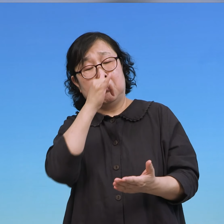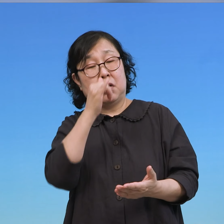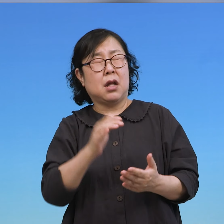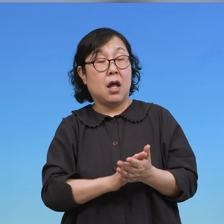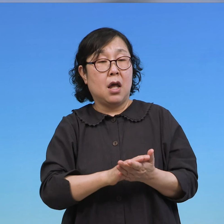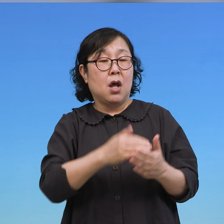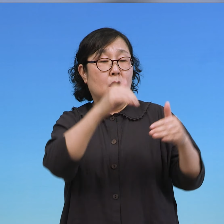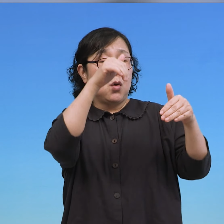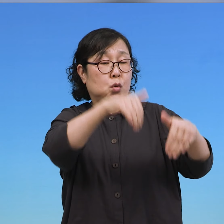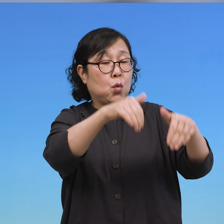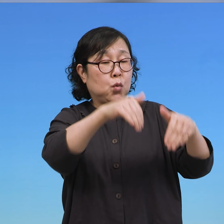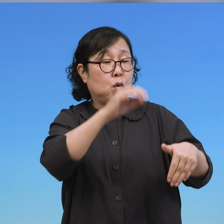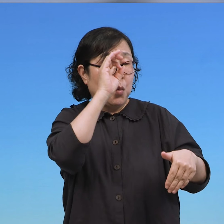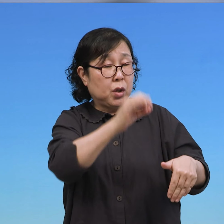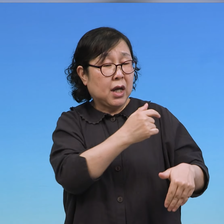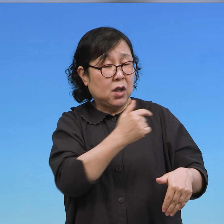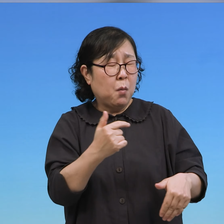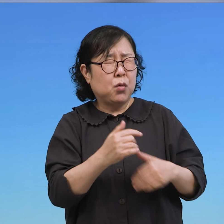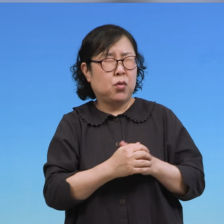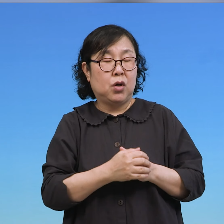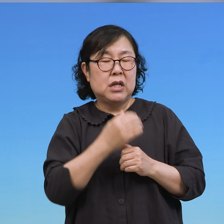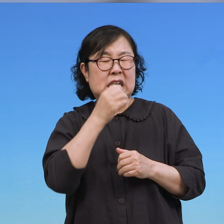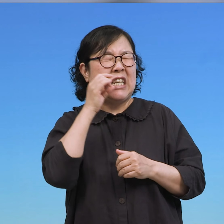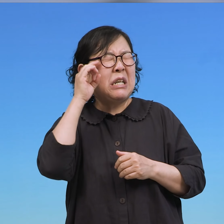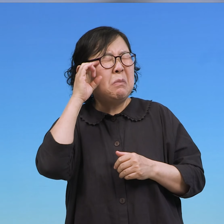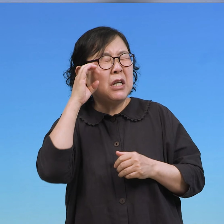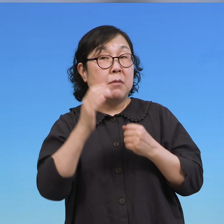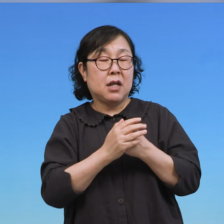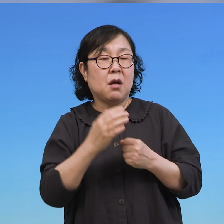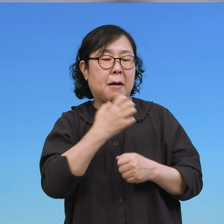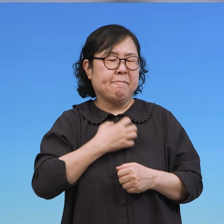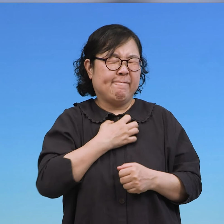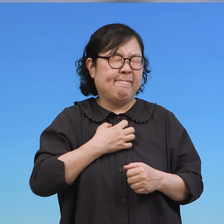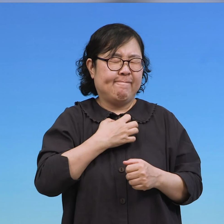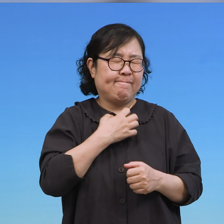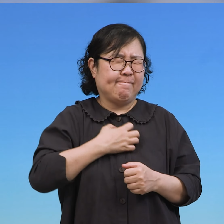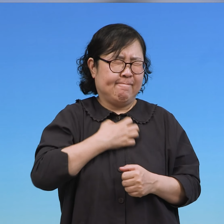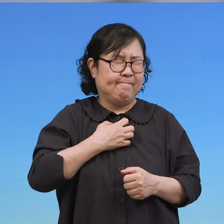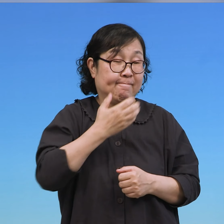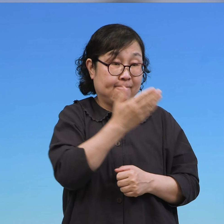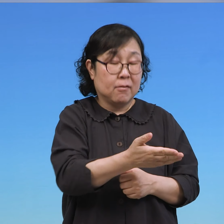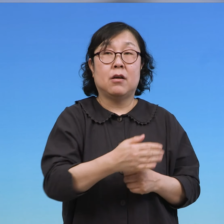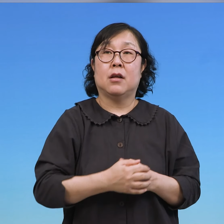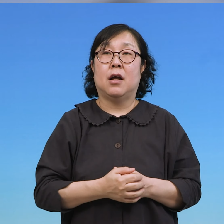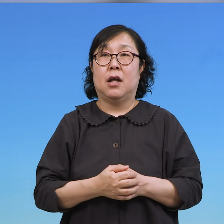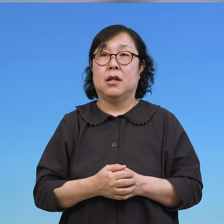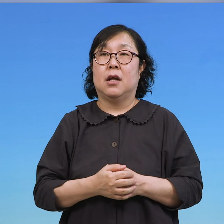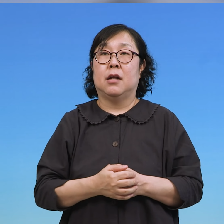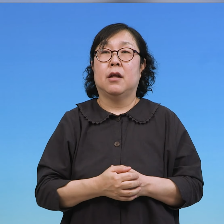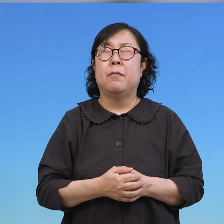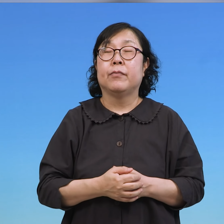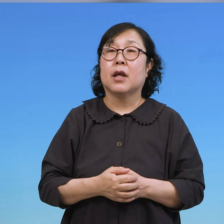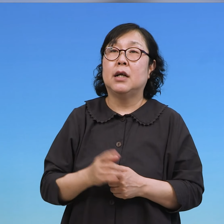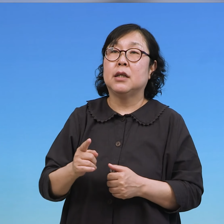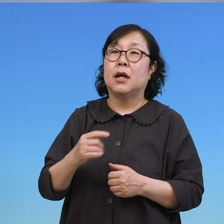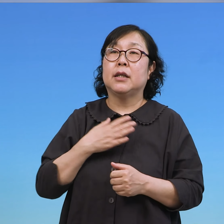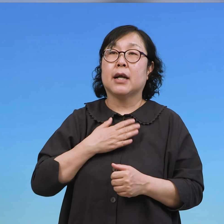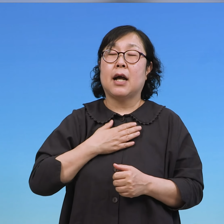씨를 뿌리는 것이 참 불편하다 하더라도요, 일만성도 파송 운동을 통해서 지난 10년 동안 저도 많이